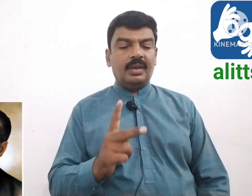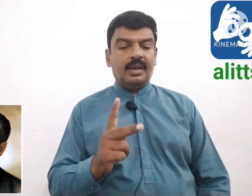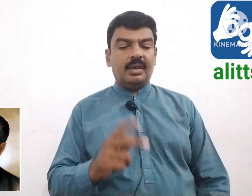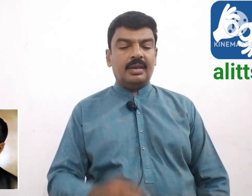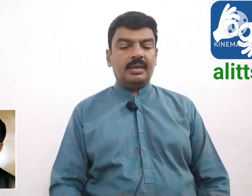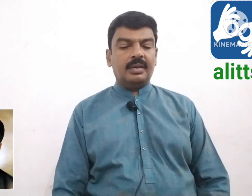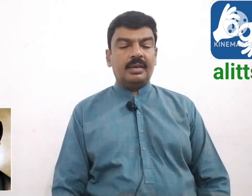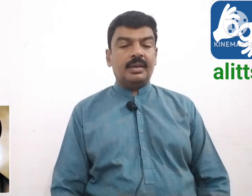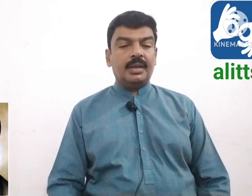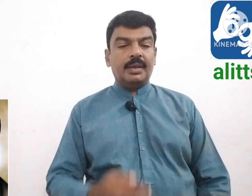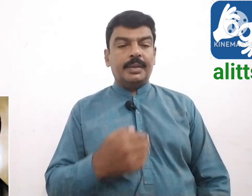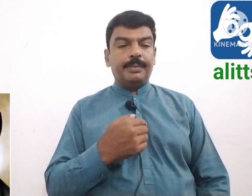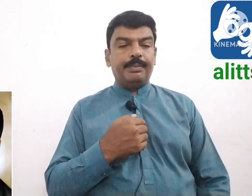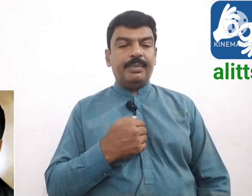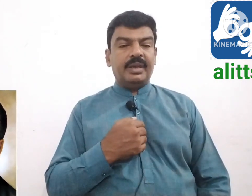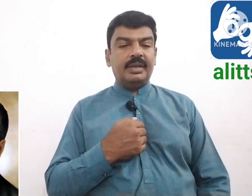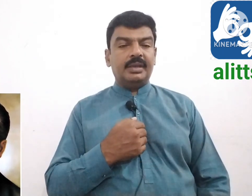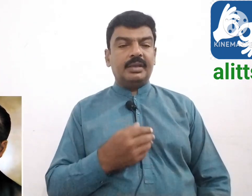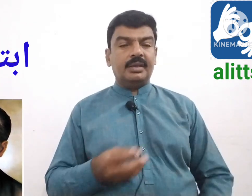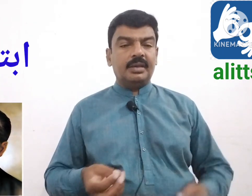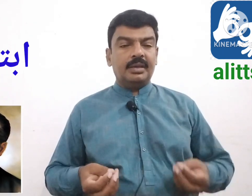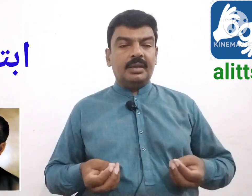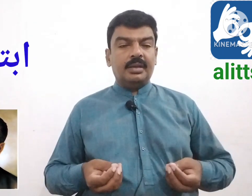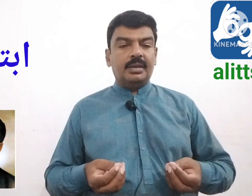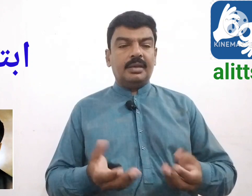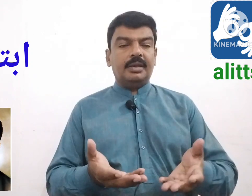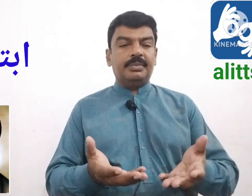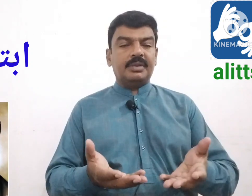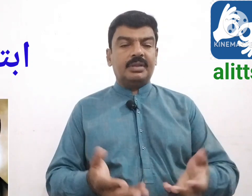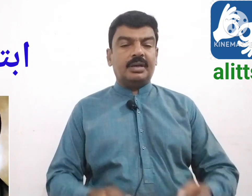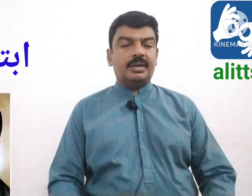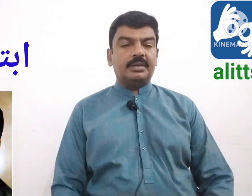कि मेरी इब्तिदा,